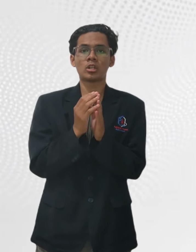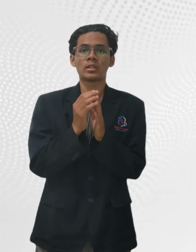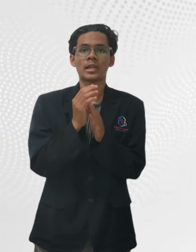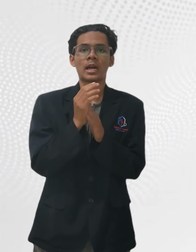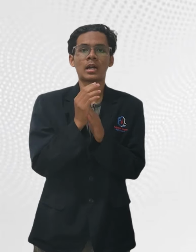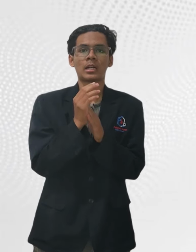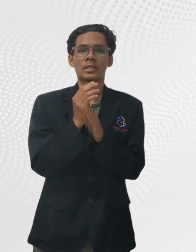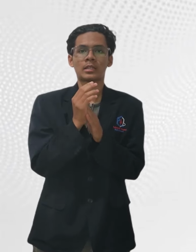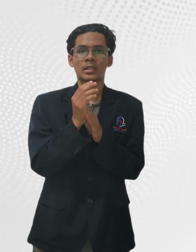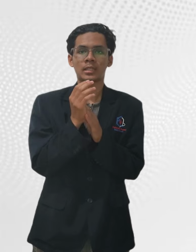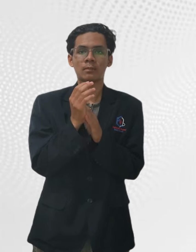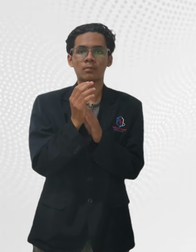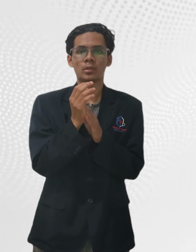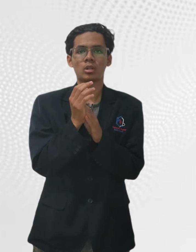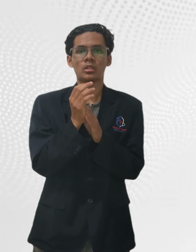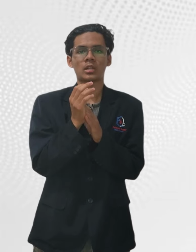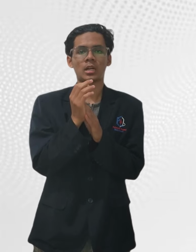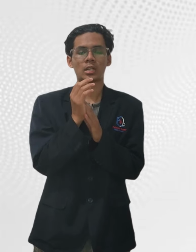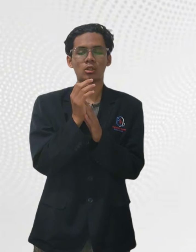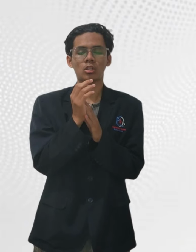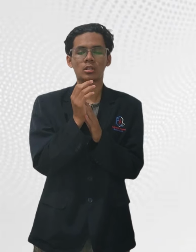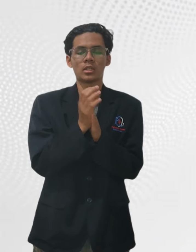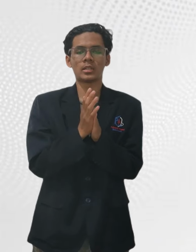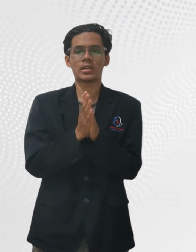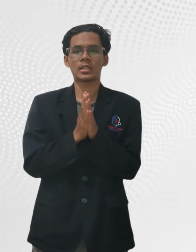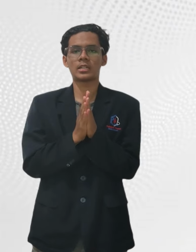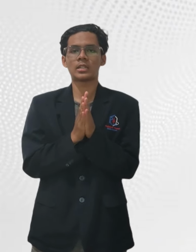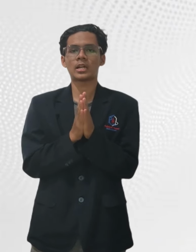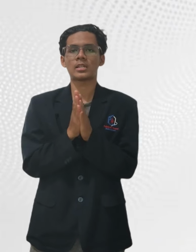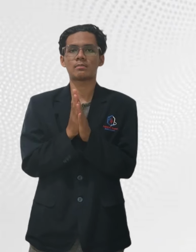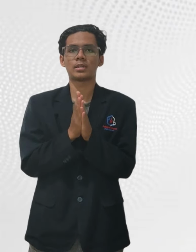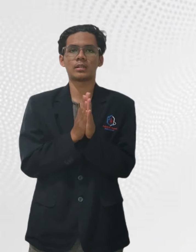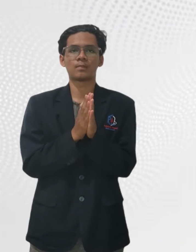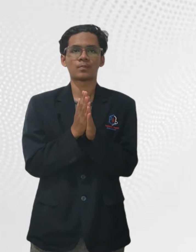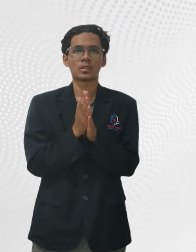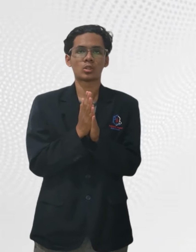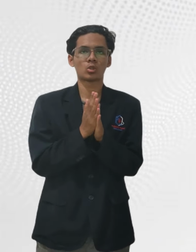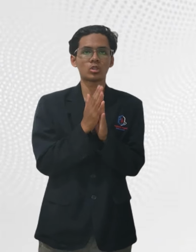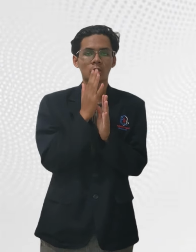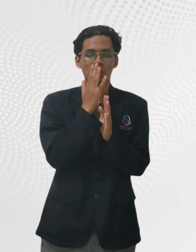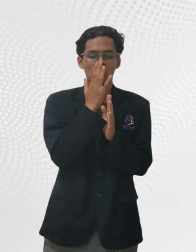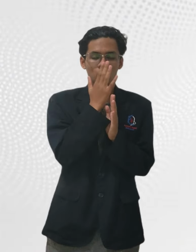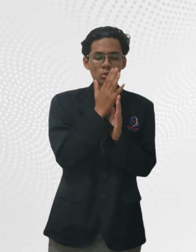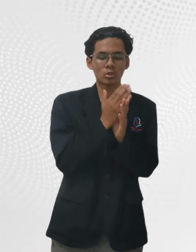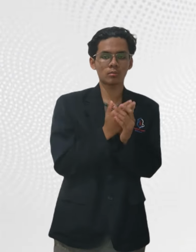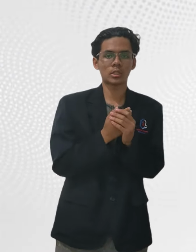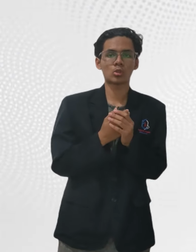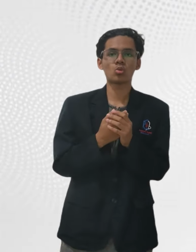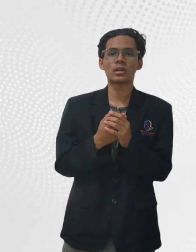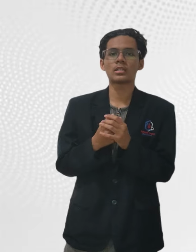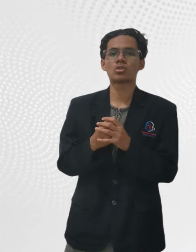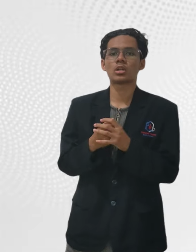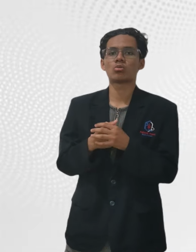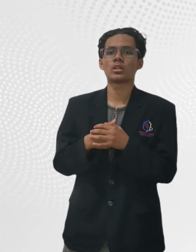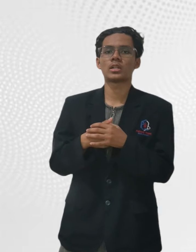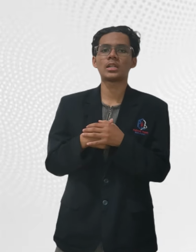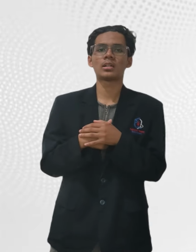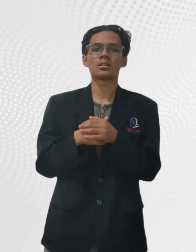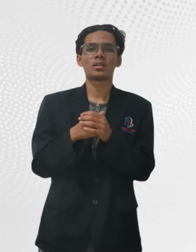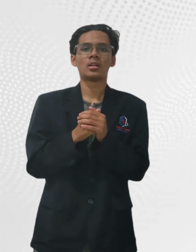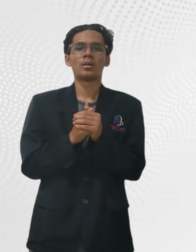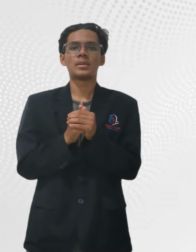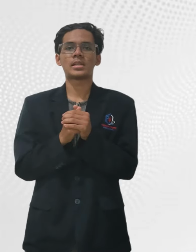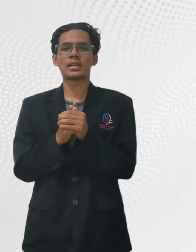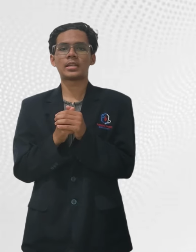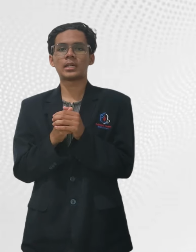mulai dari 0, dari angka hitam dimulai dengan angka 0 dan diakhiri dengan angka 9. Terus untuk menentukan suatu warna